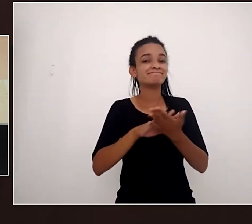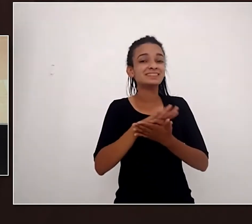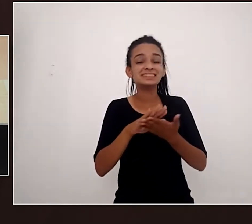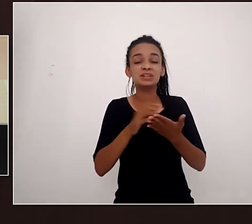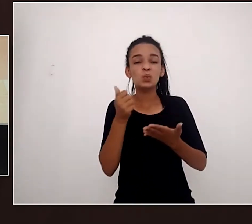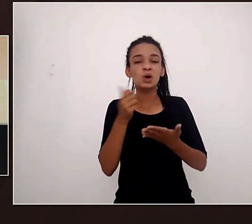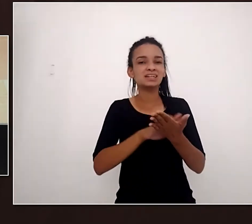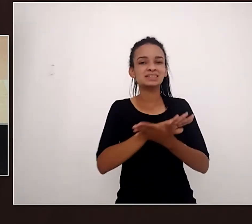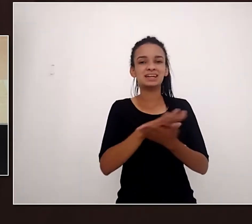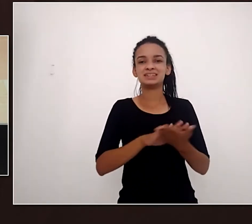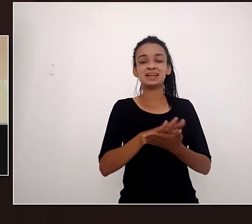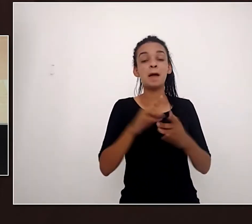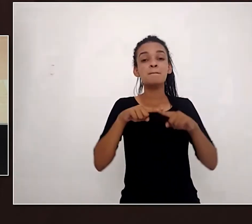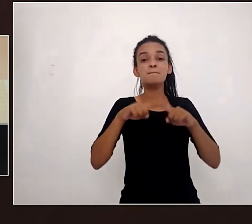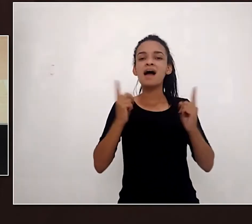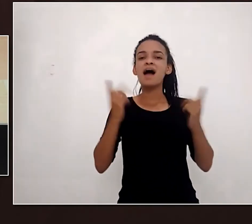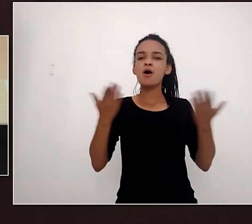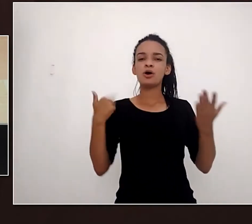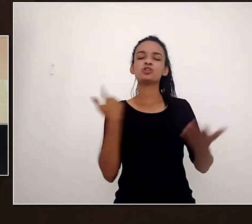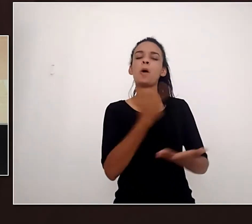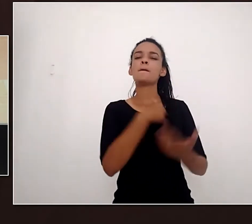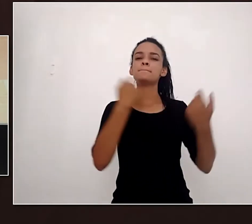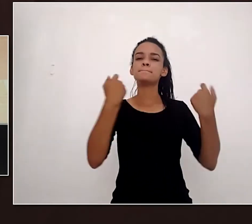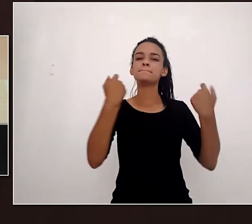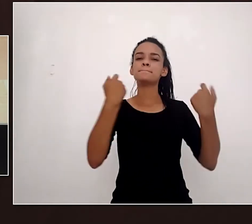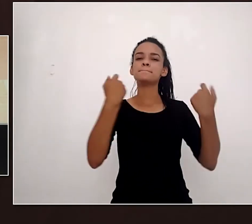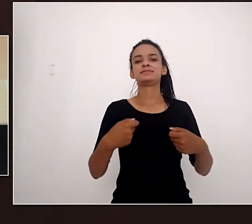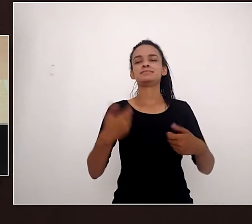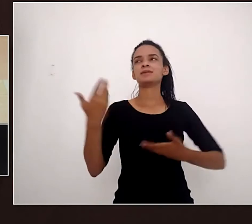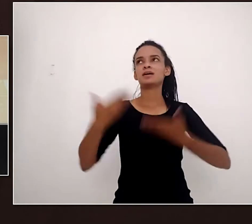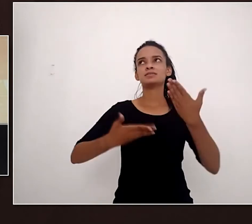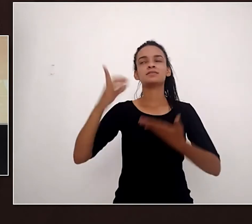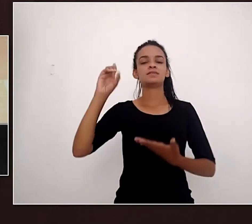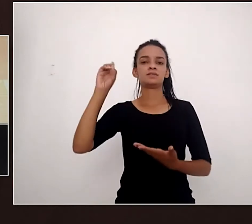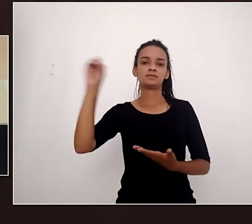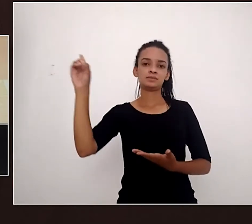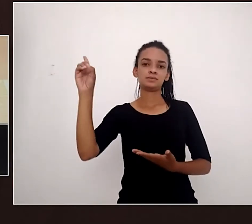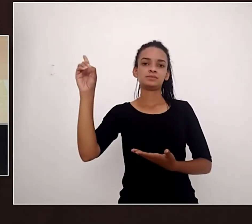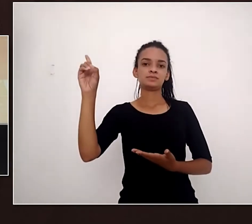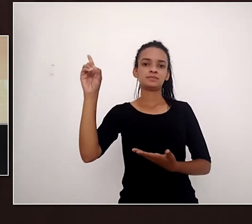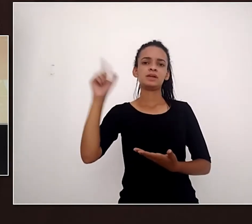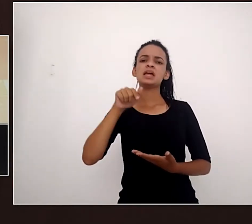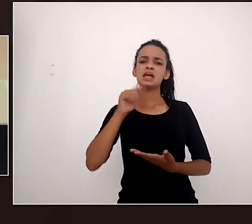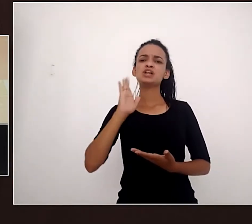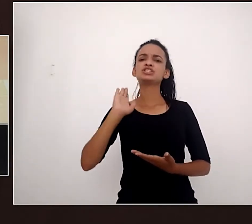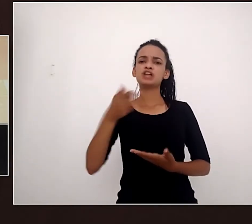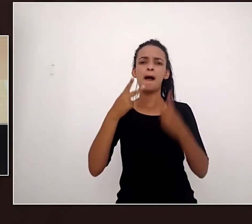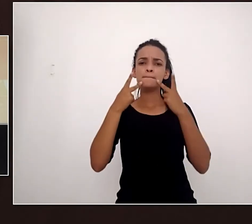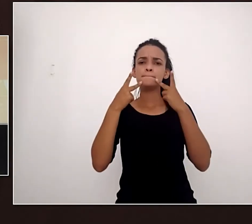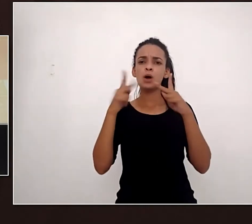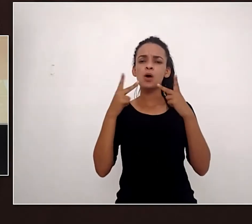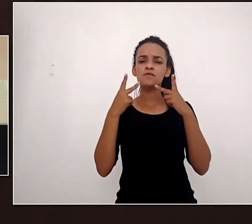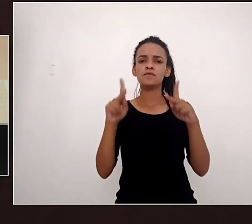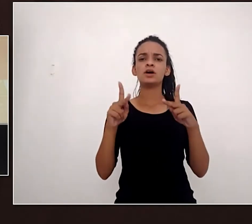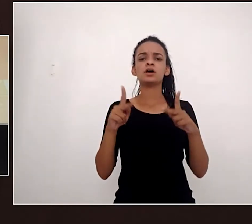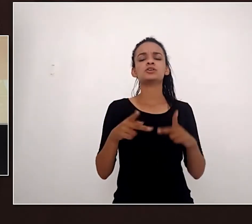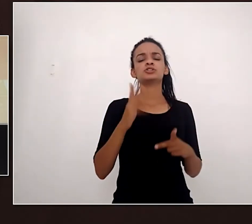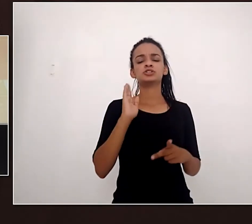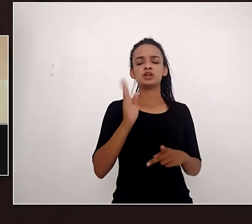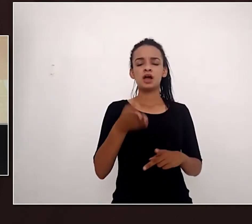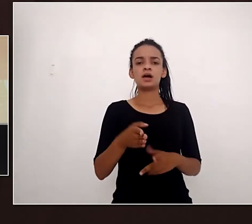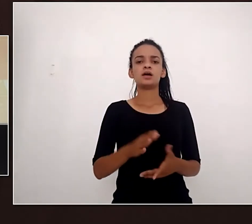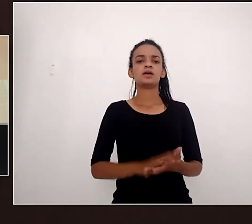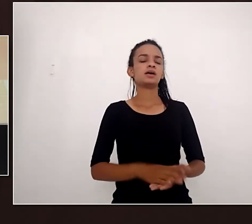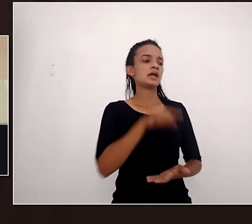frutificar para Deus, tá? Bom, então isso tudo já estava profetizado, que não ficará pedra sobre pedra,